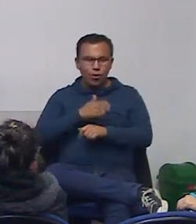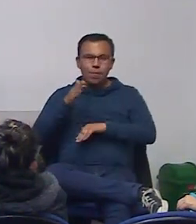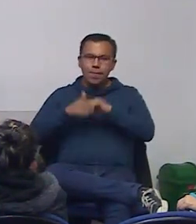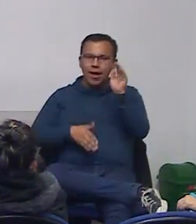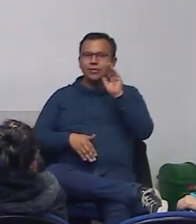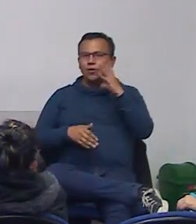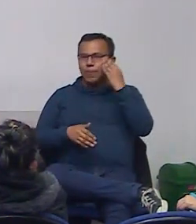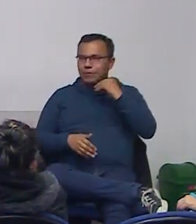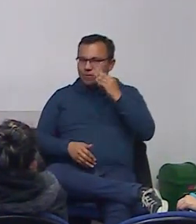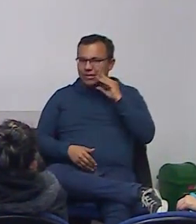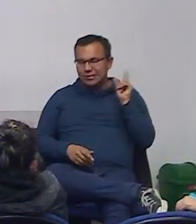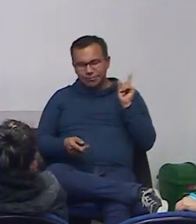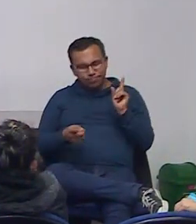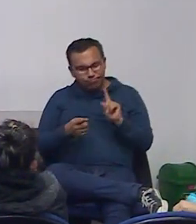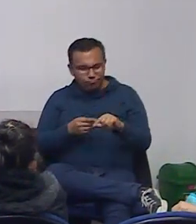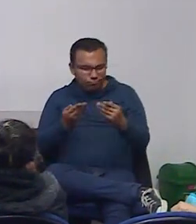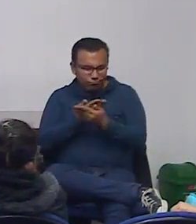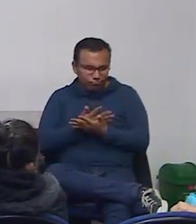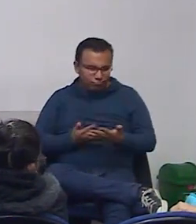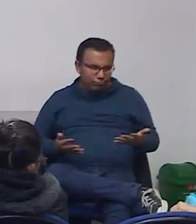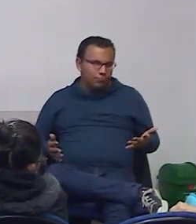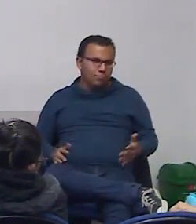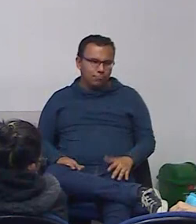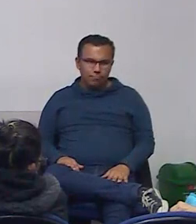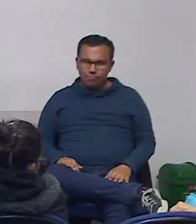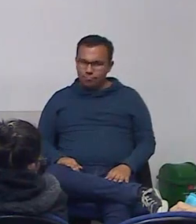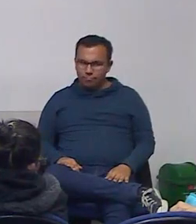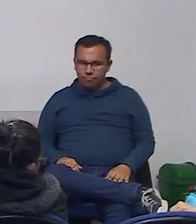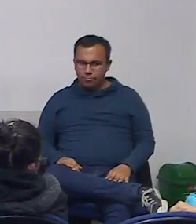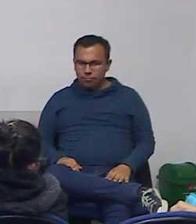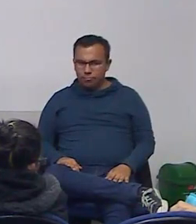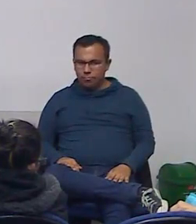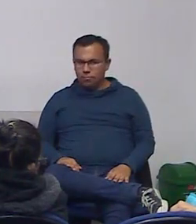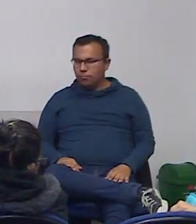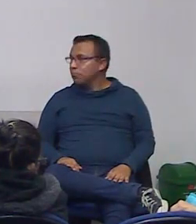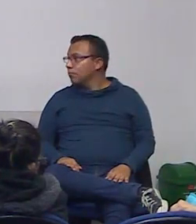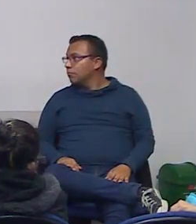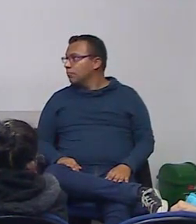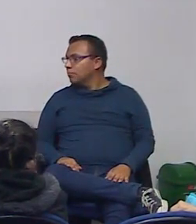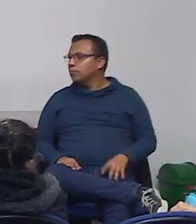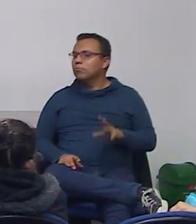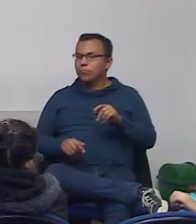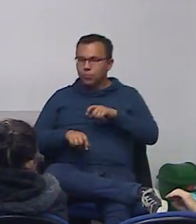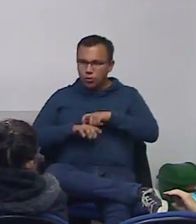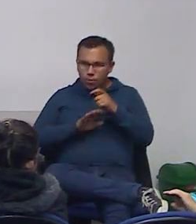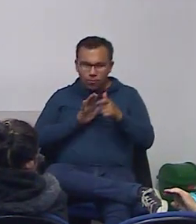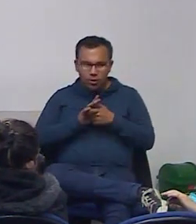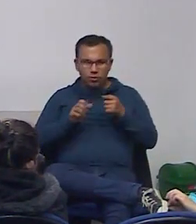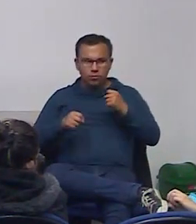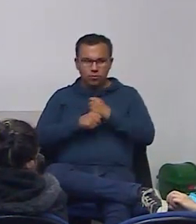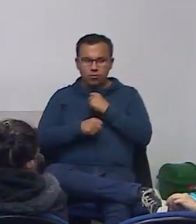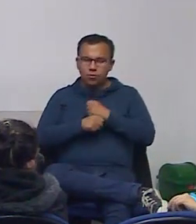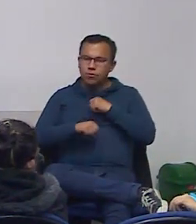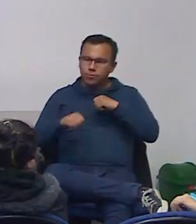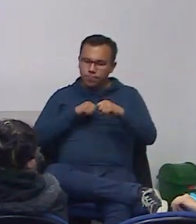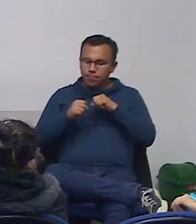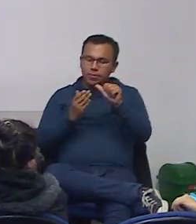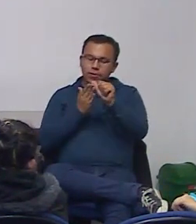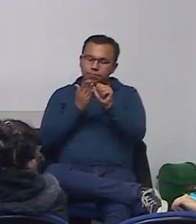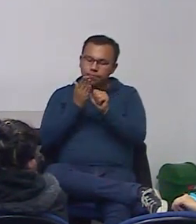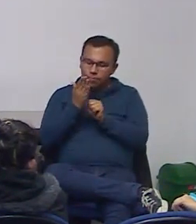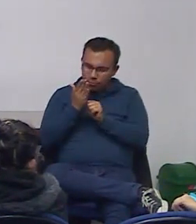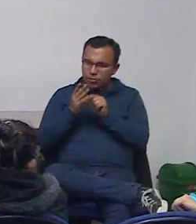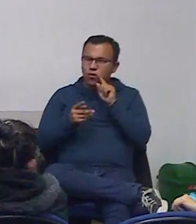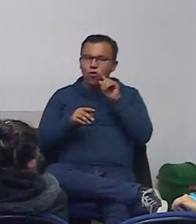experiencia y por muchas cosas en torno al al medio de Educación Especial Eh Pues nos llegan estos casos y abrimos el programa en